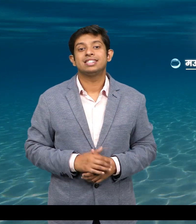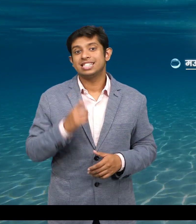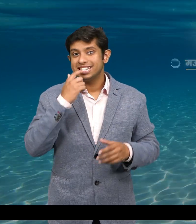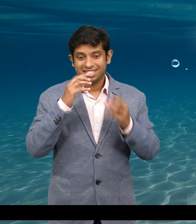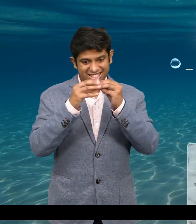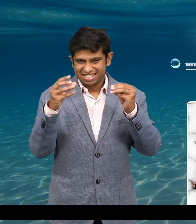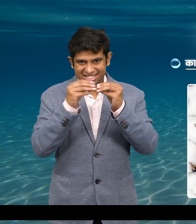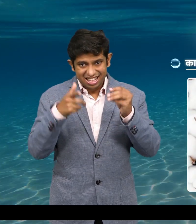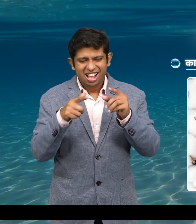कापूस,